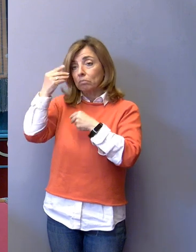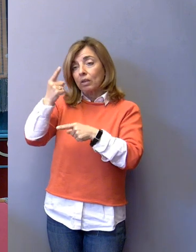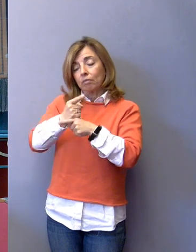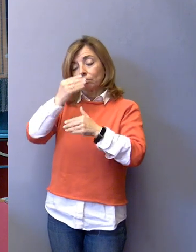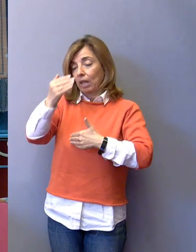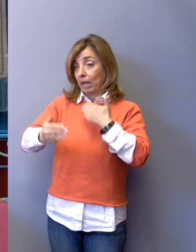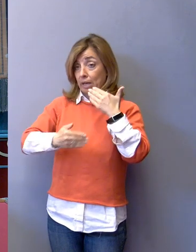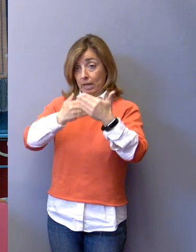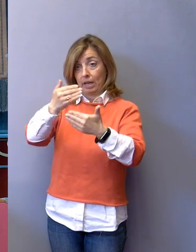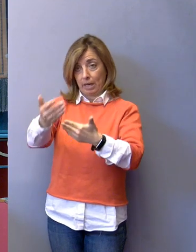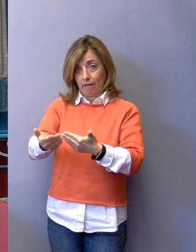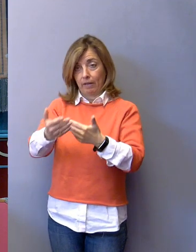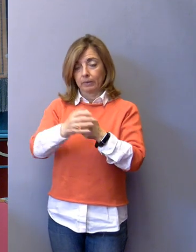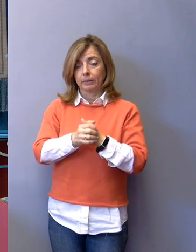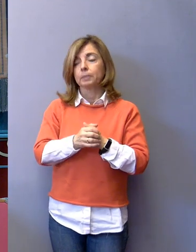ci sono altri